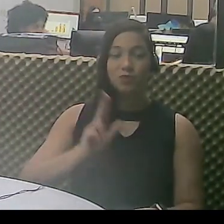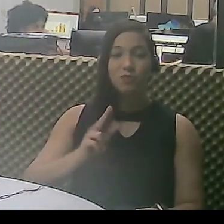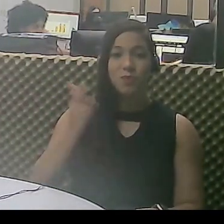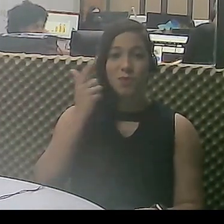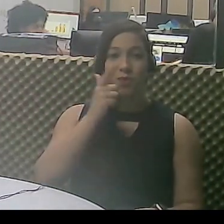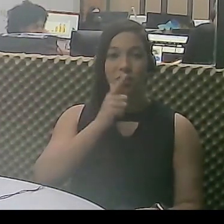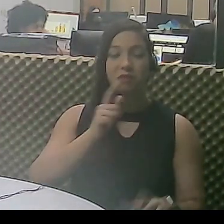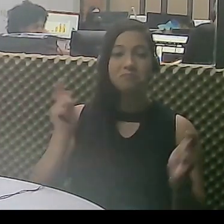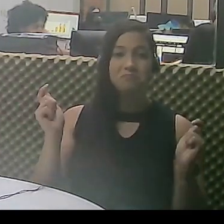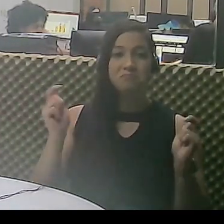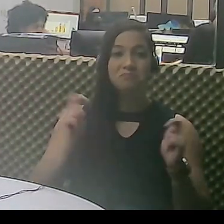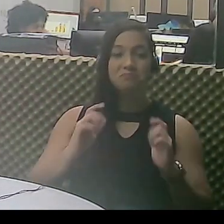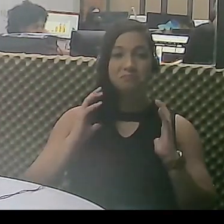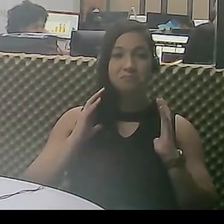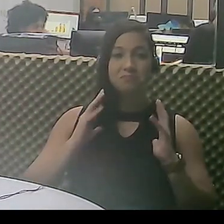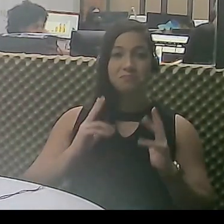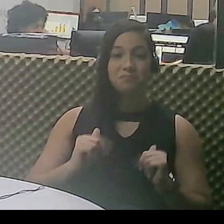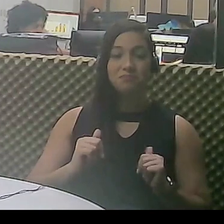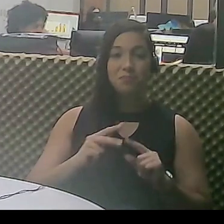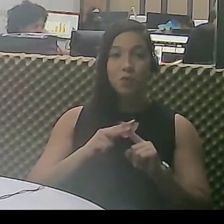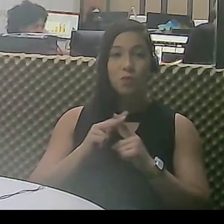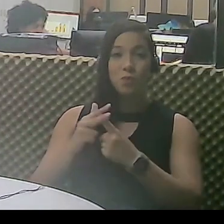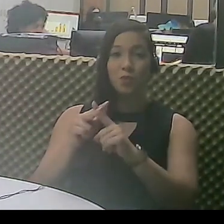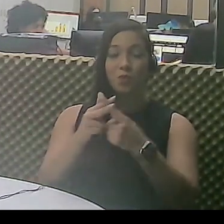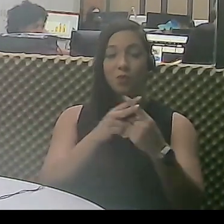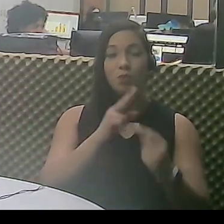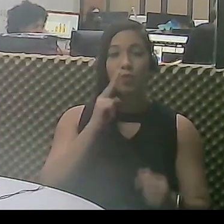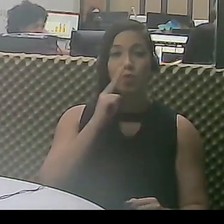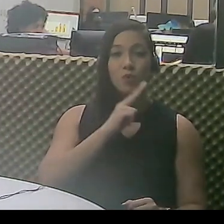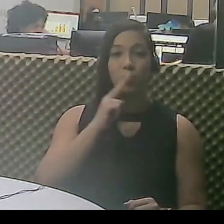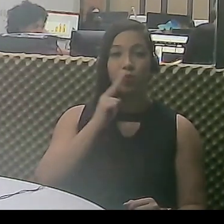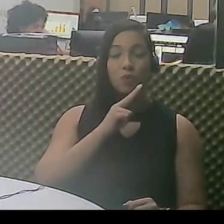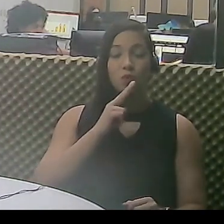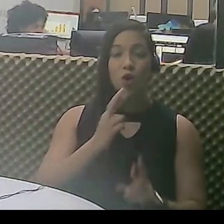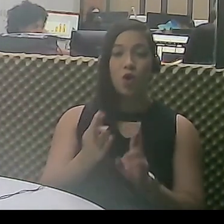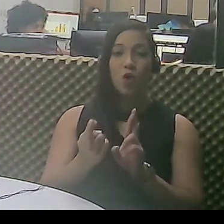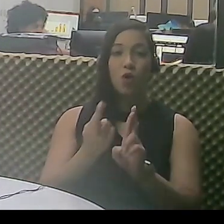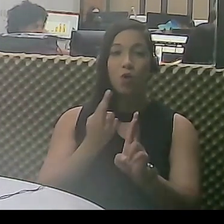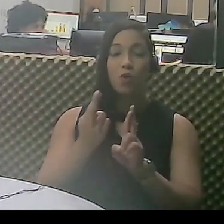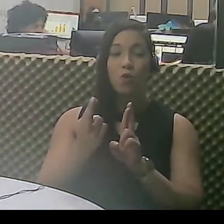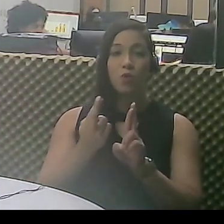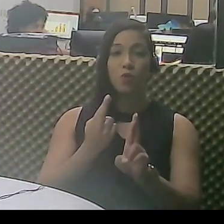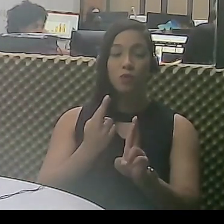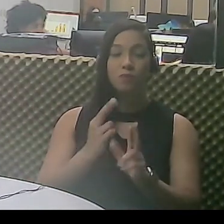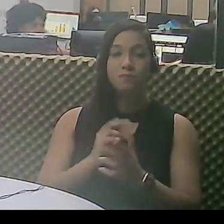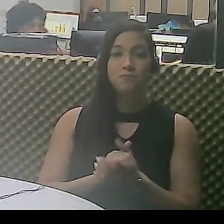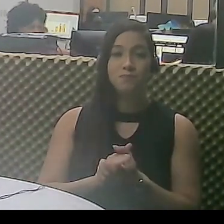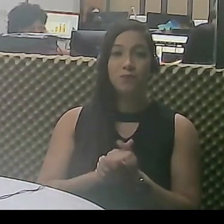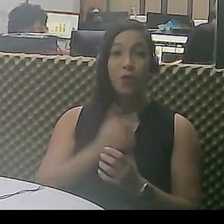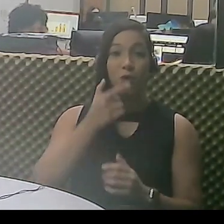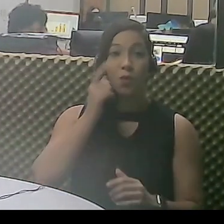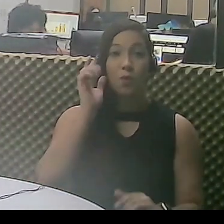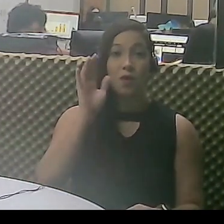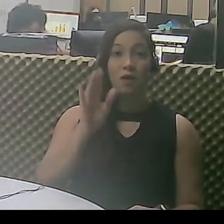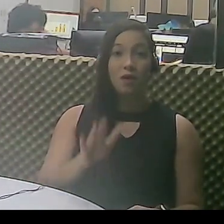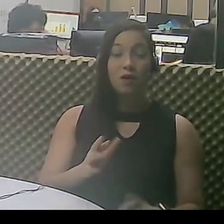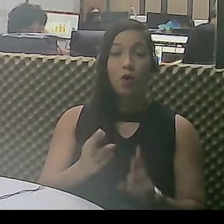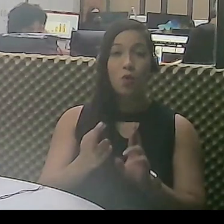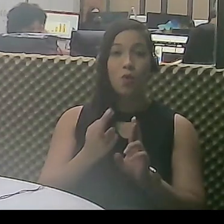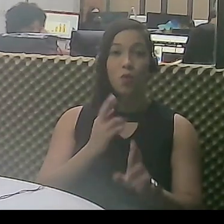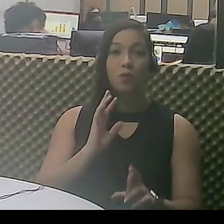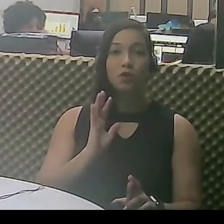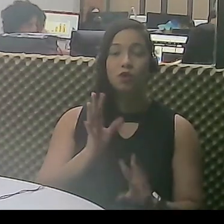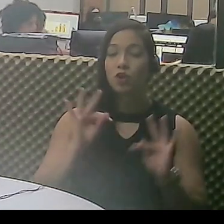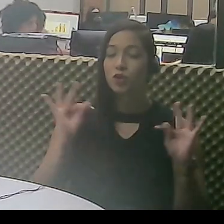conseguiu garantir a limpeza e os reparos emergenciais da Avenida Rondon Pacheco. Na tarde de ontem, a Rondon já